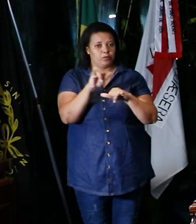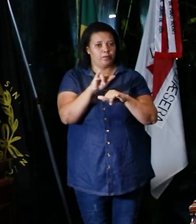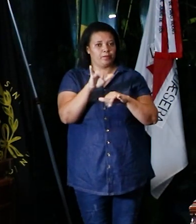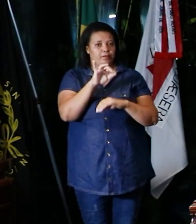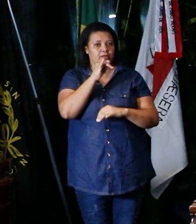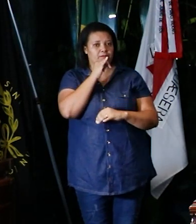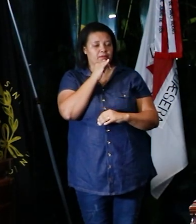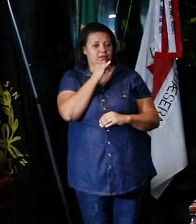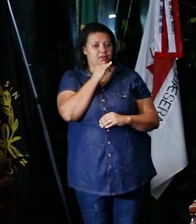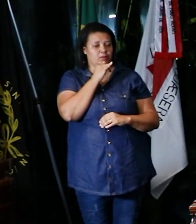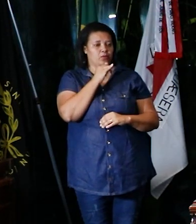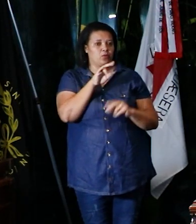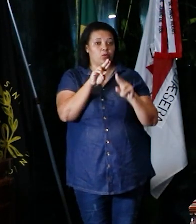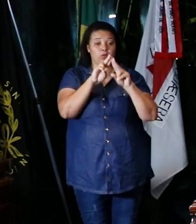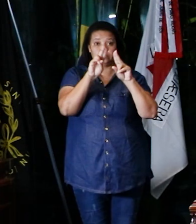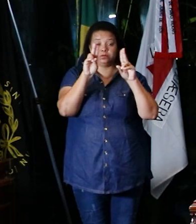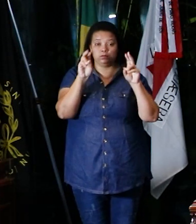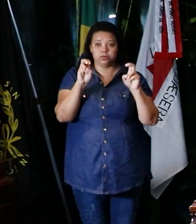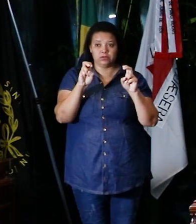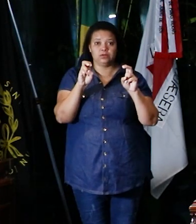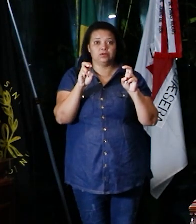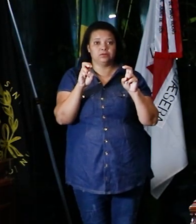normalmente, o assunto